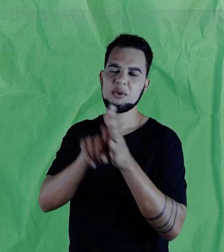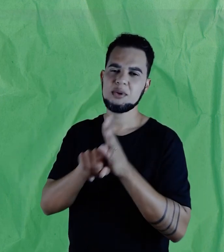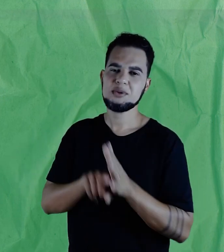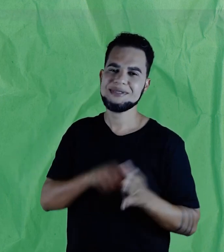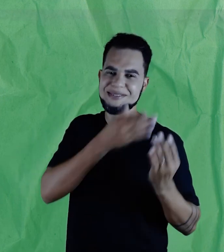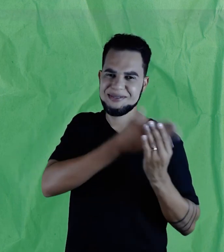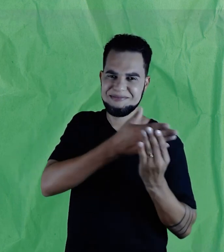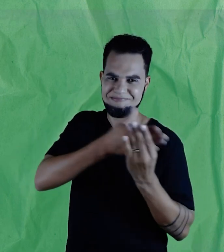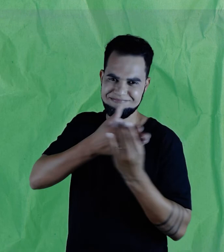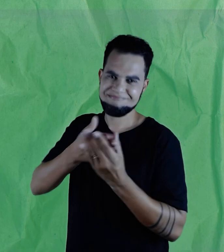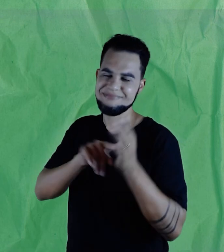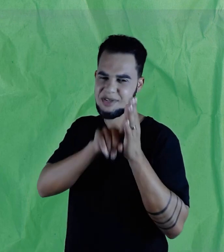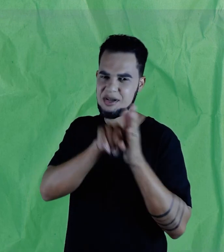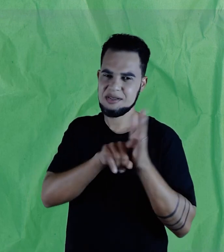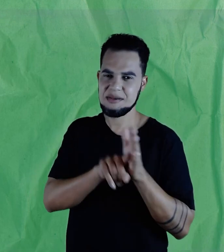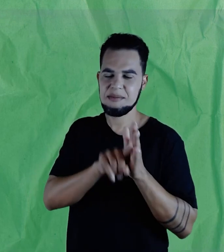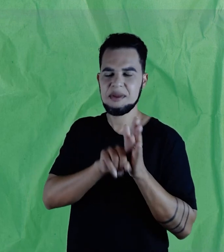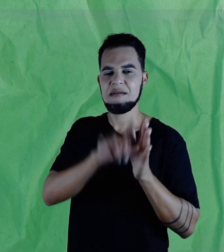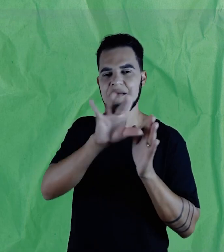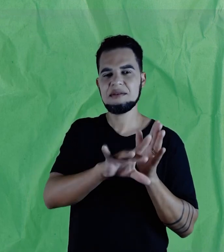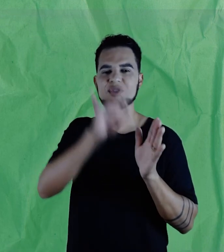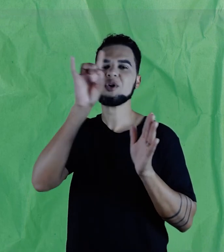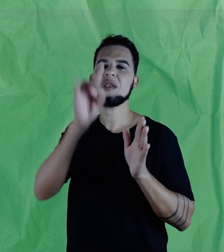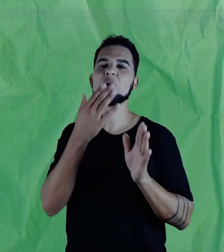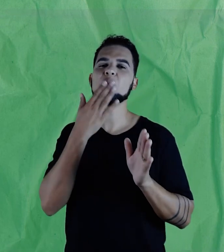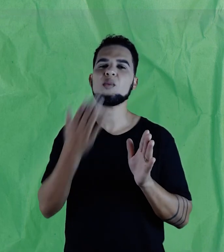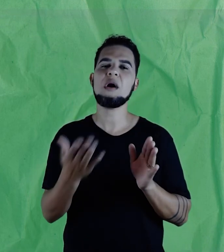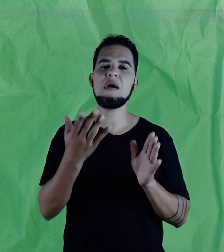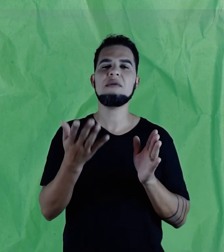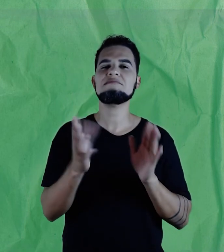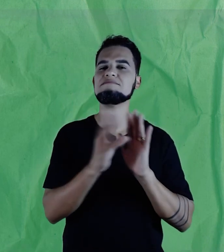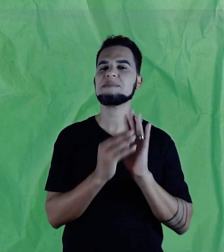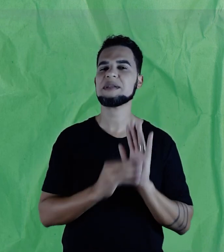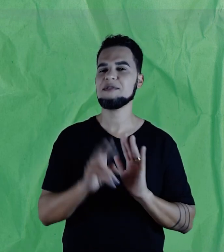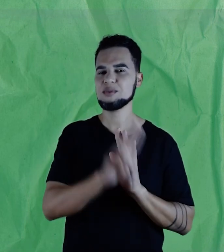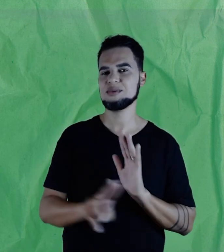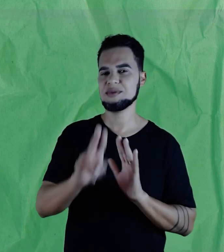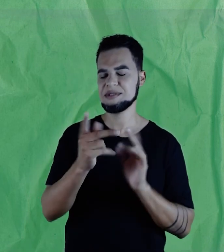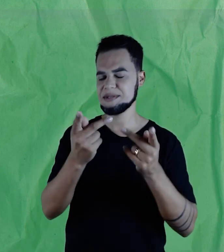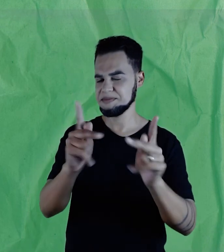do React Native para poder estar definindo quais componentes vão utilizar.